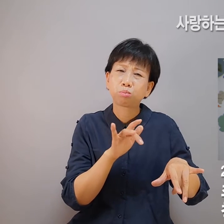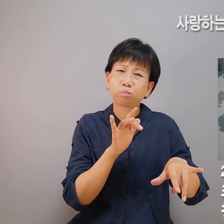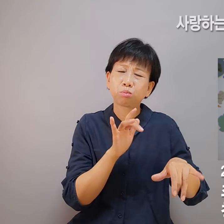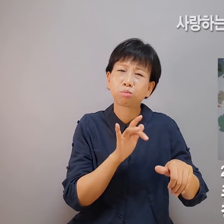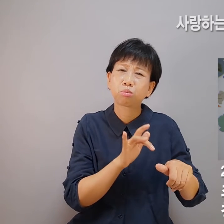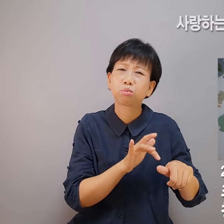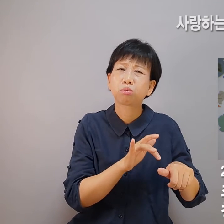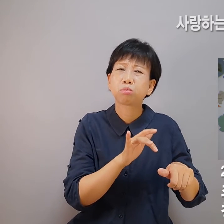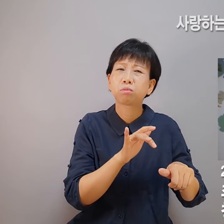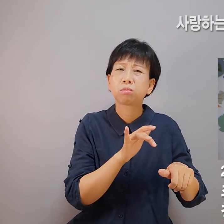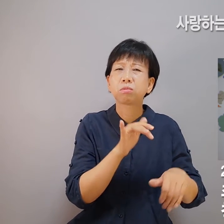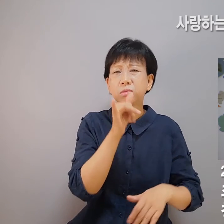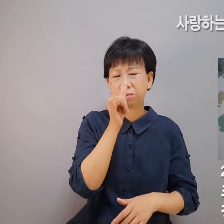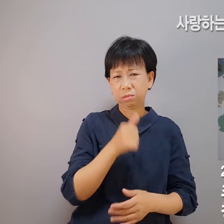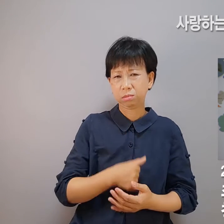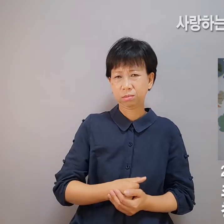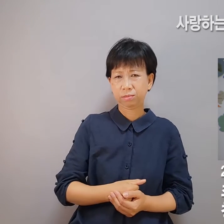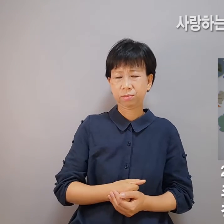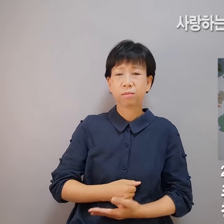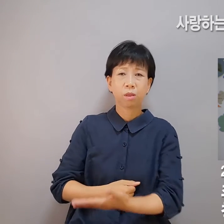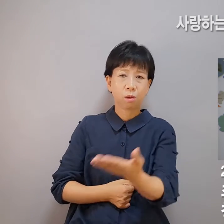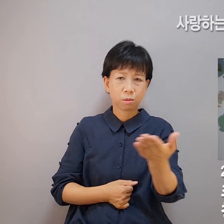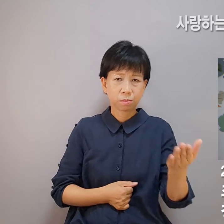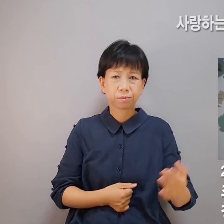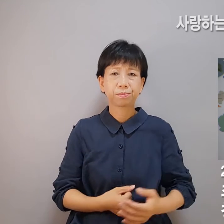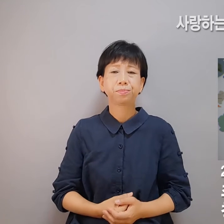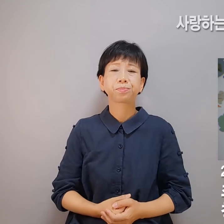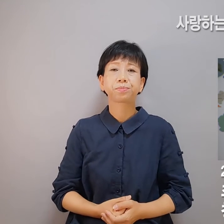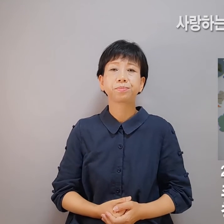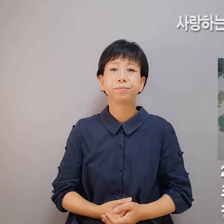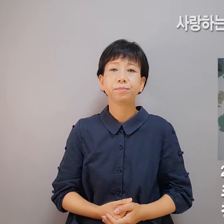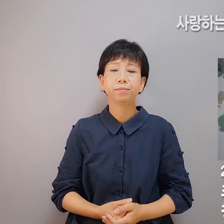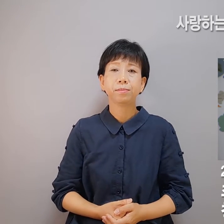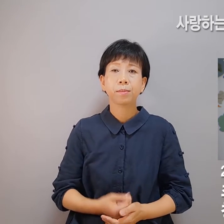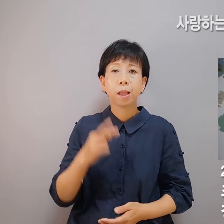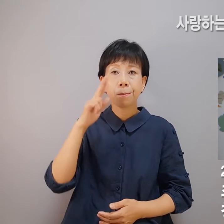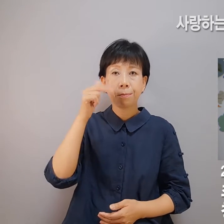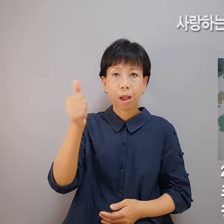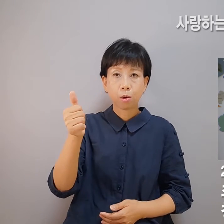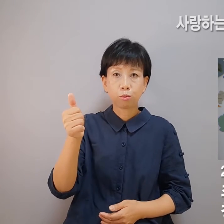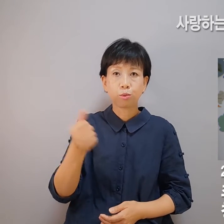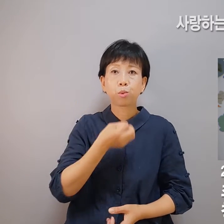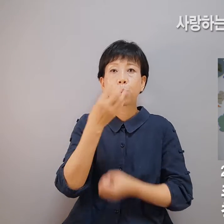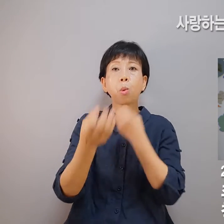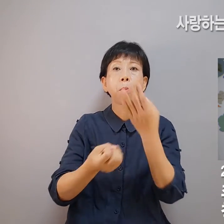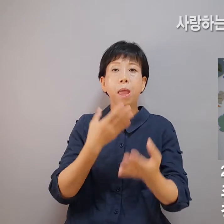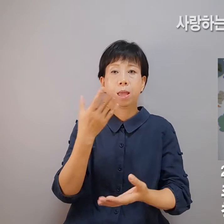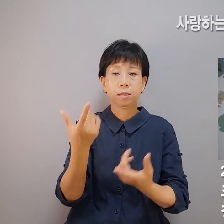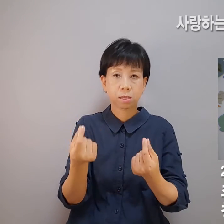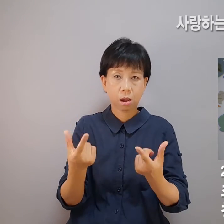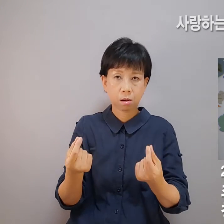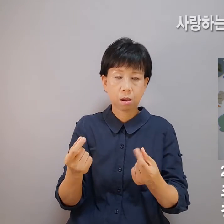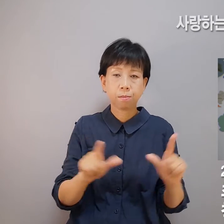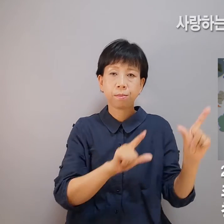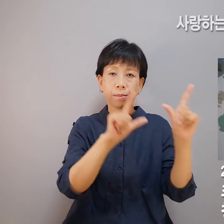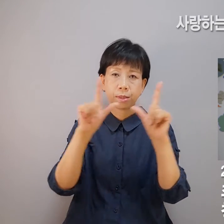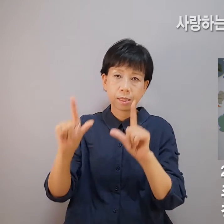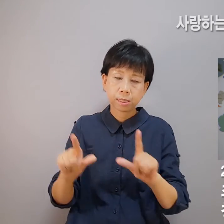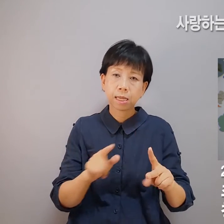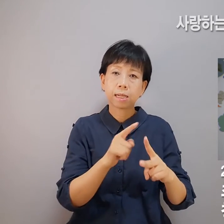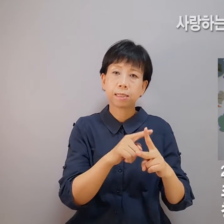그래도 사랑하는 성도 여러분, 사도 바울의 고백처럼 사나 죽으나